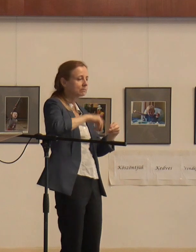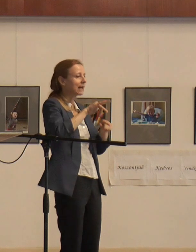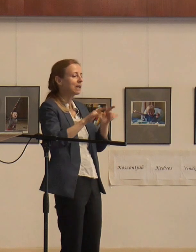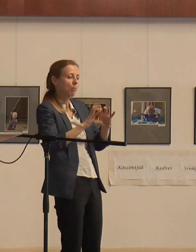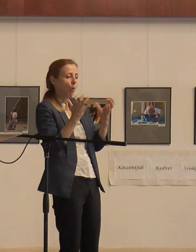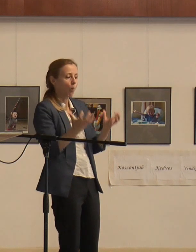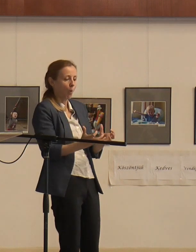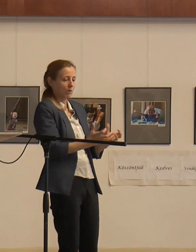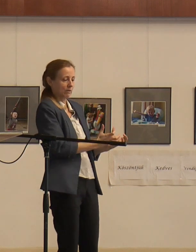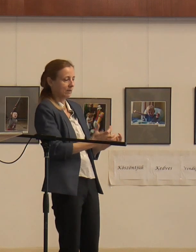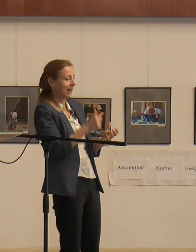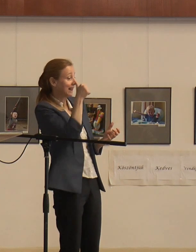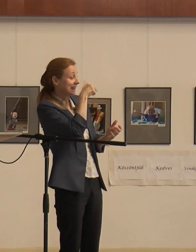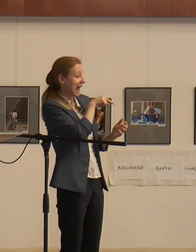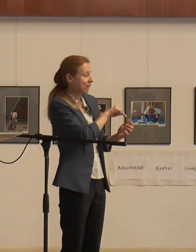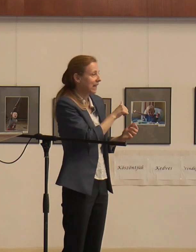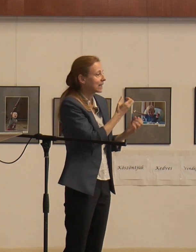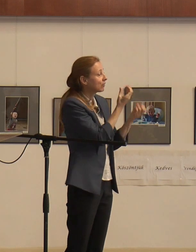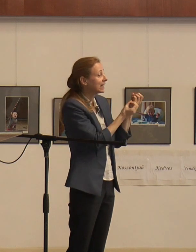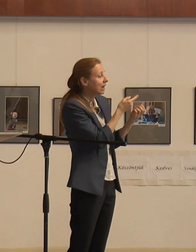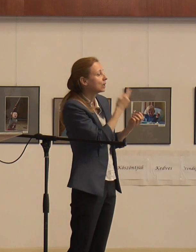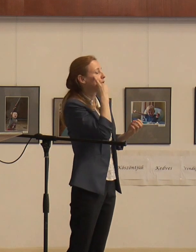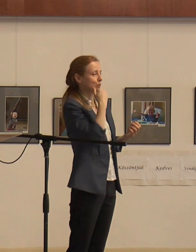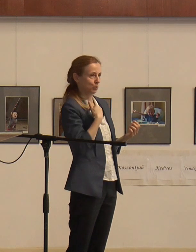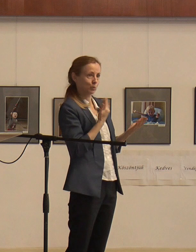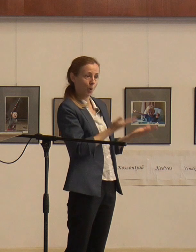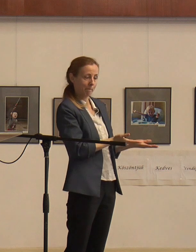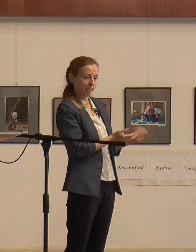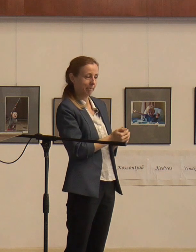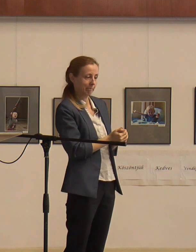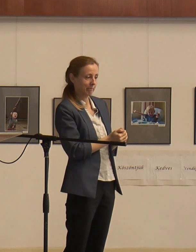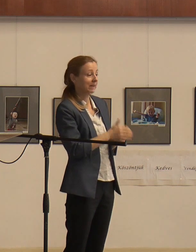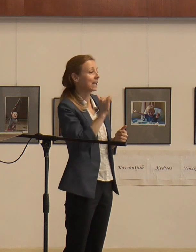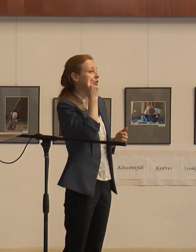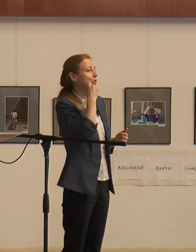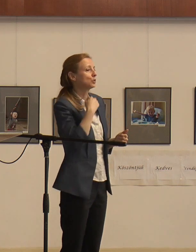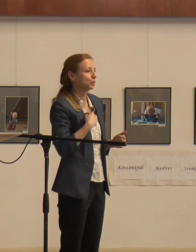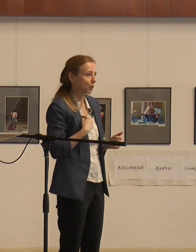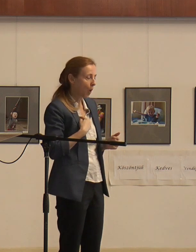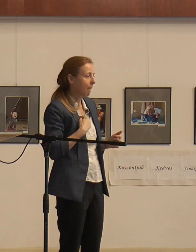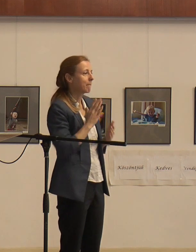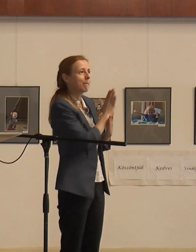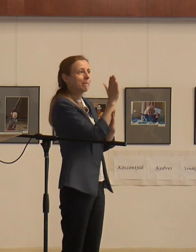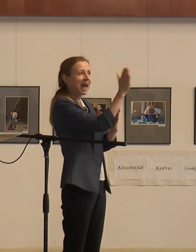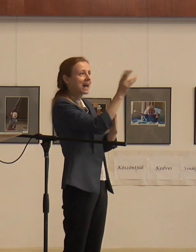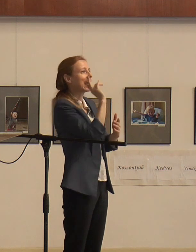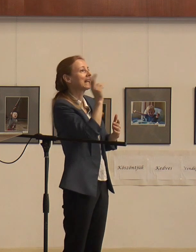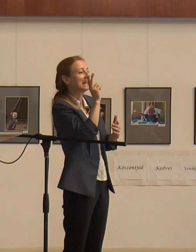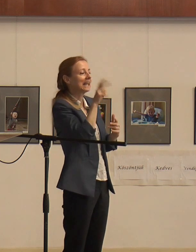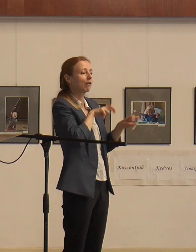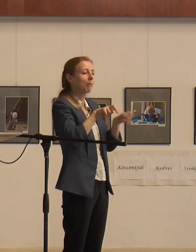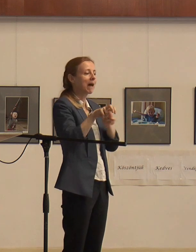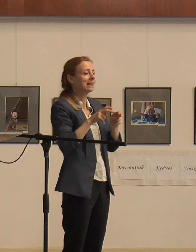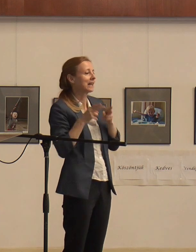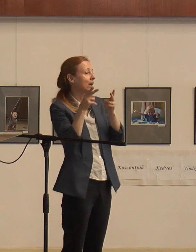egy bokor, nevét is, világát is tudom. És tudom, hogy merre és kik mennek az